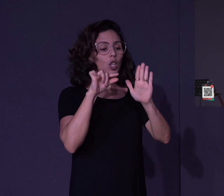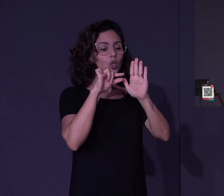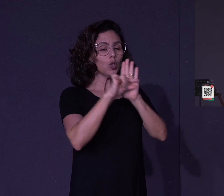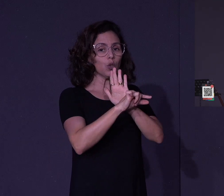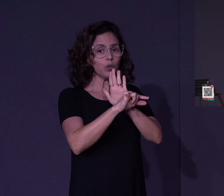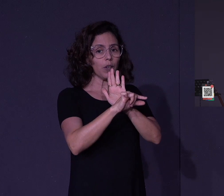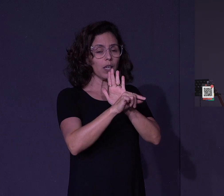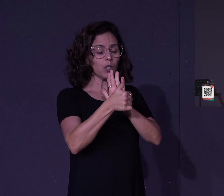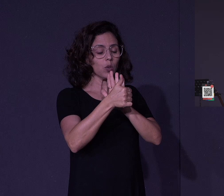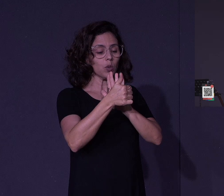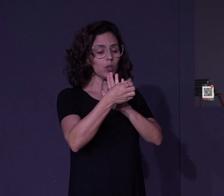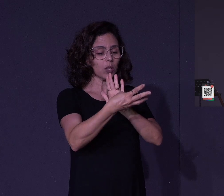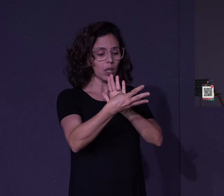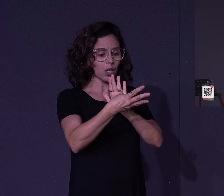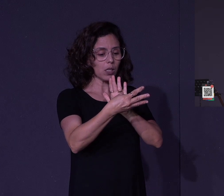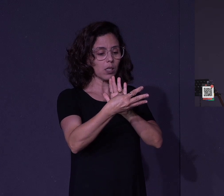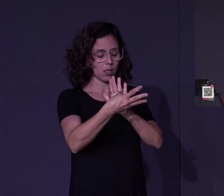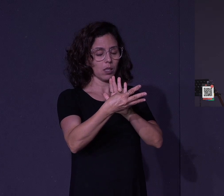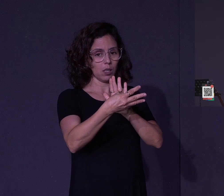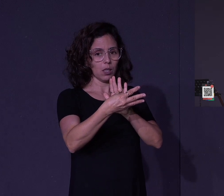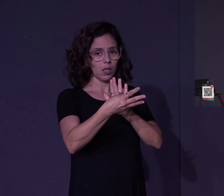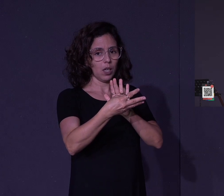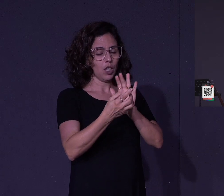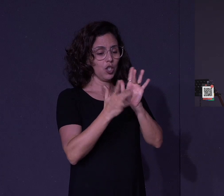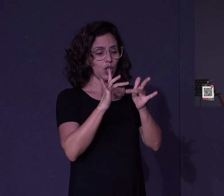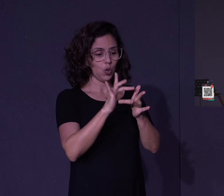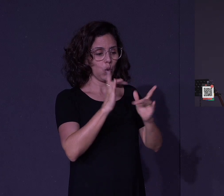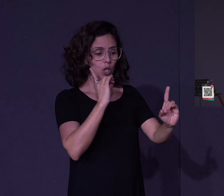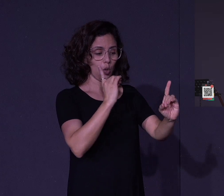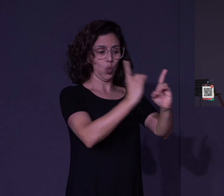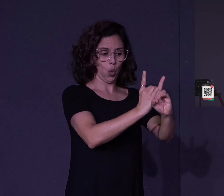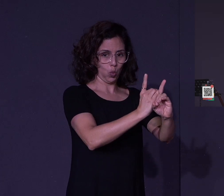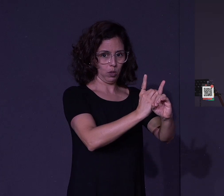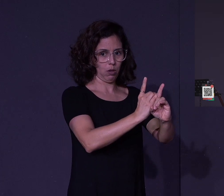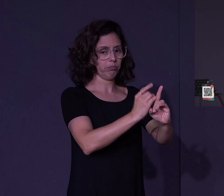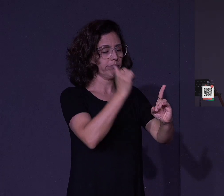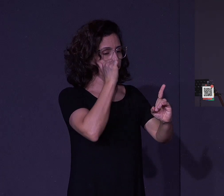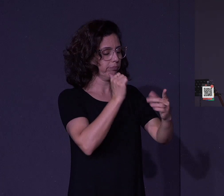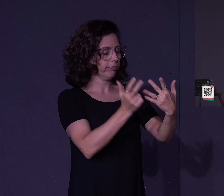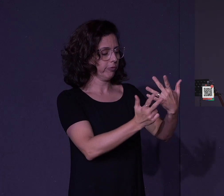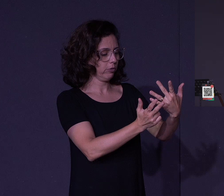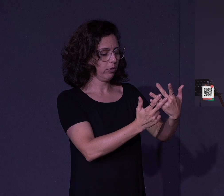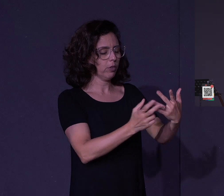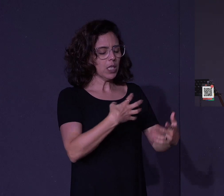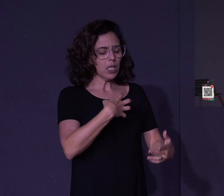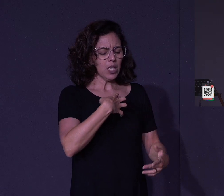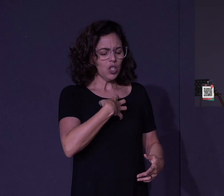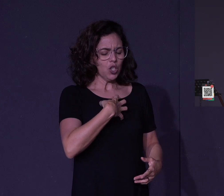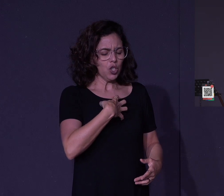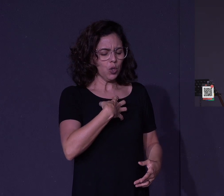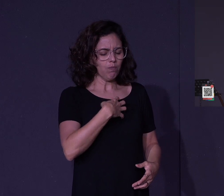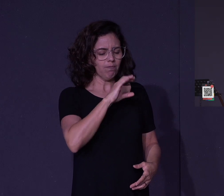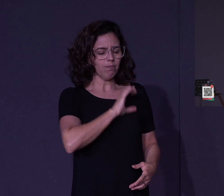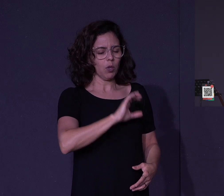dela, teve compaixão como pessoa. e da situação que ela